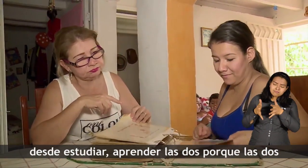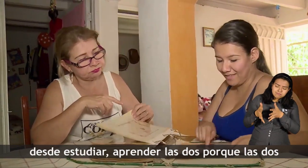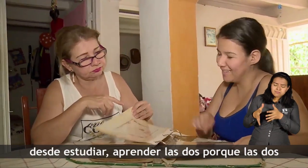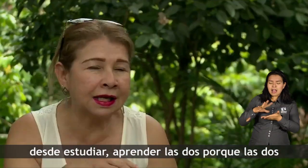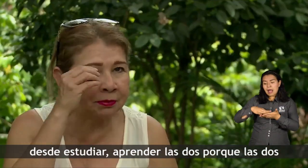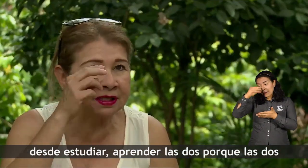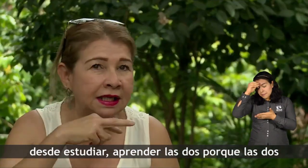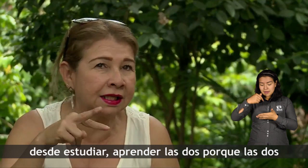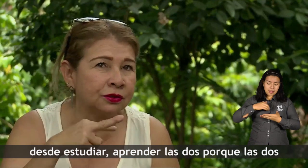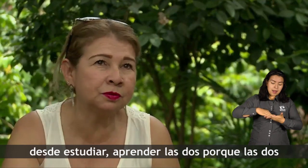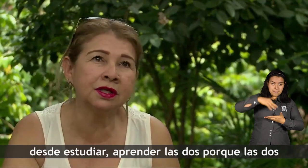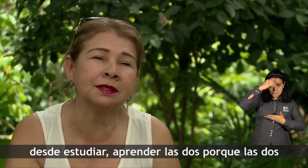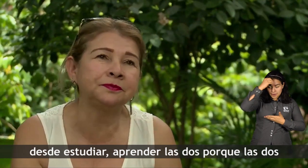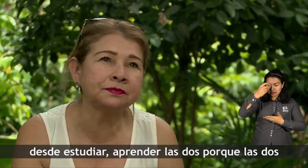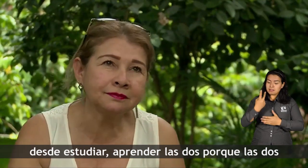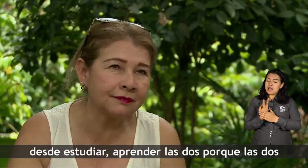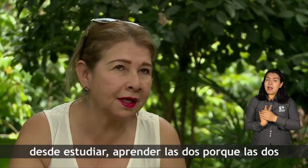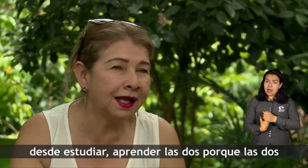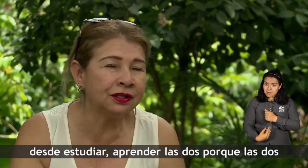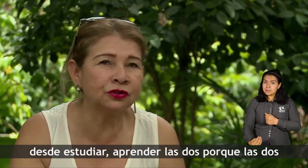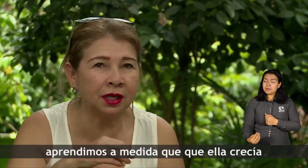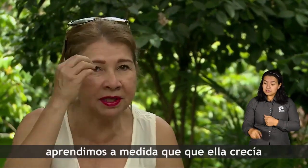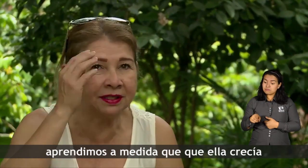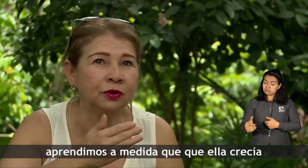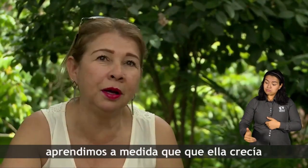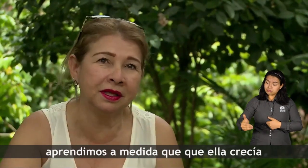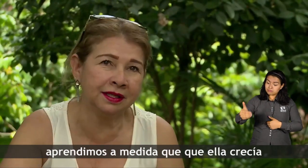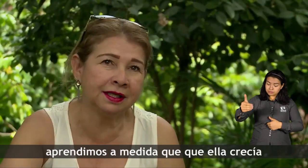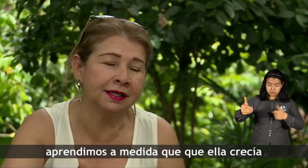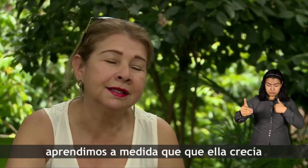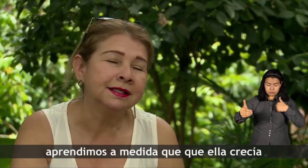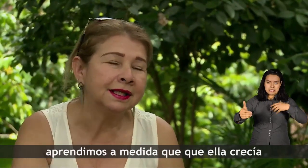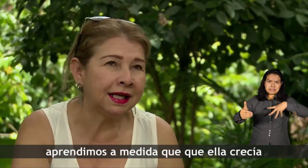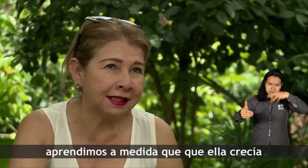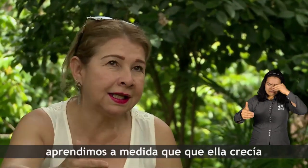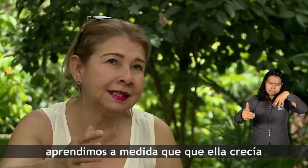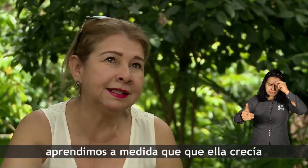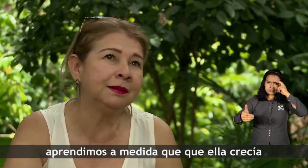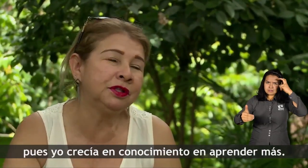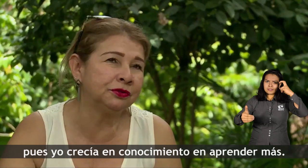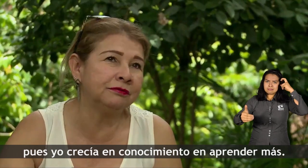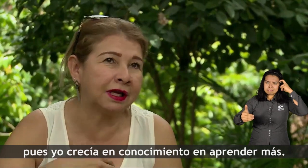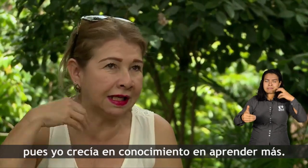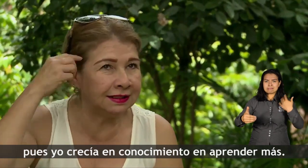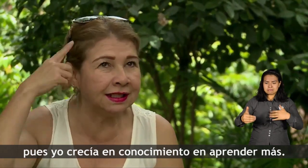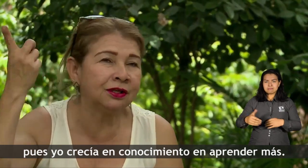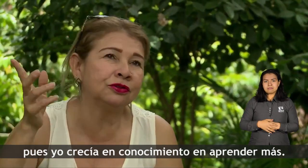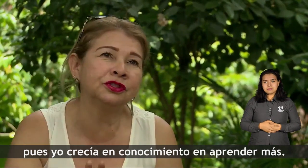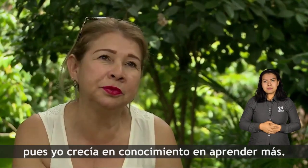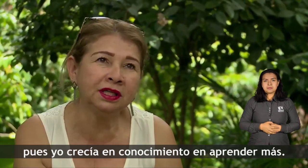desde estudiar, aprender las dos, porque las dos aprendimos a medida que ella crecía, pues yo